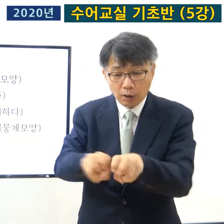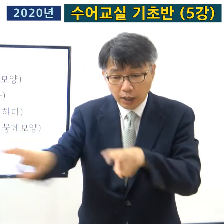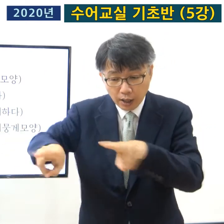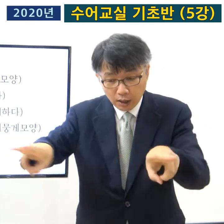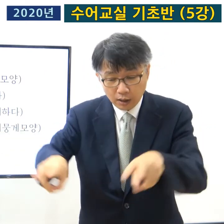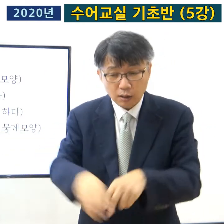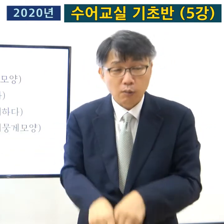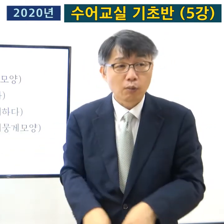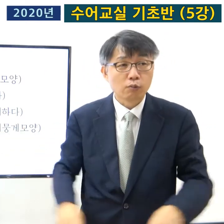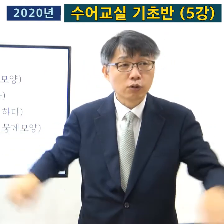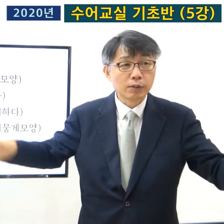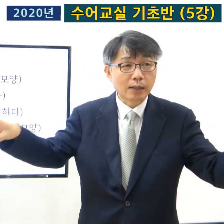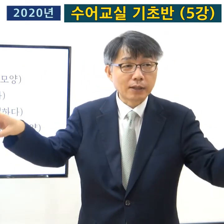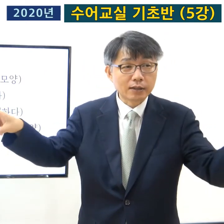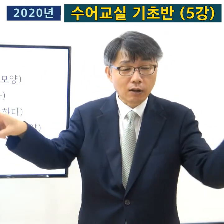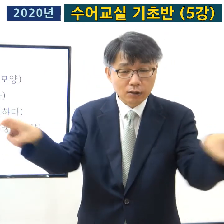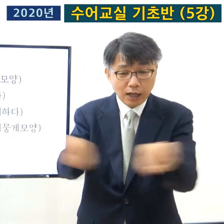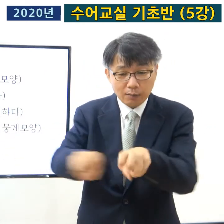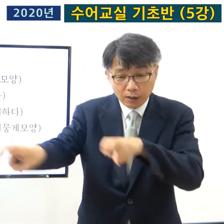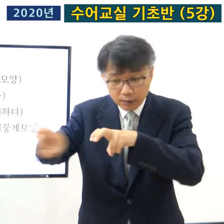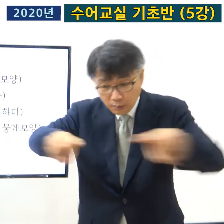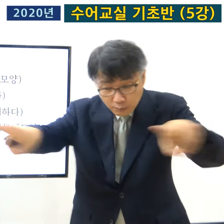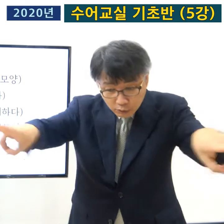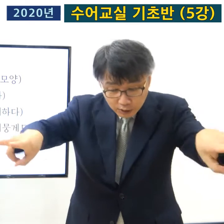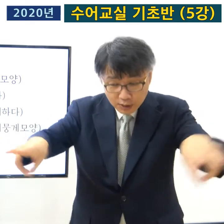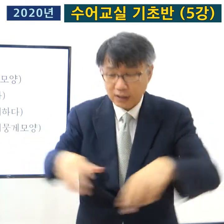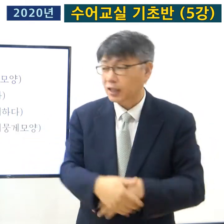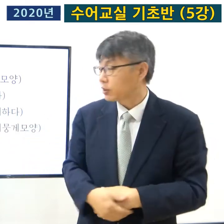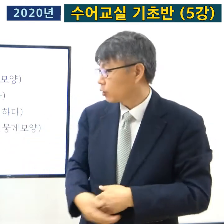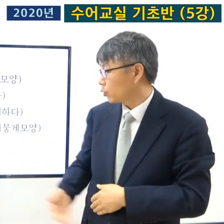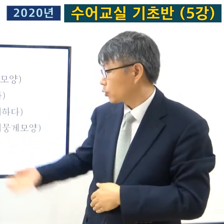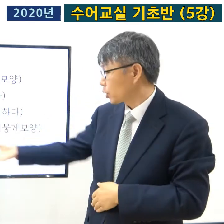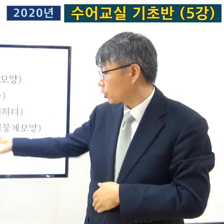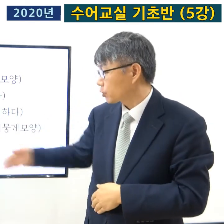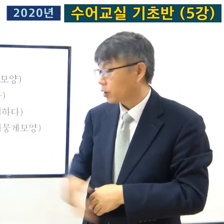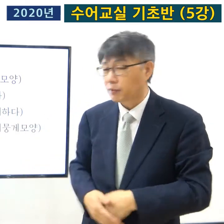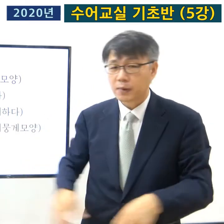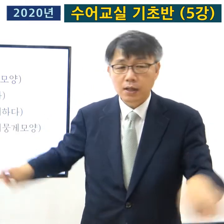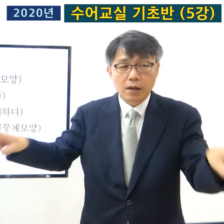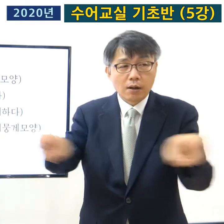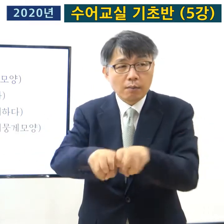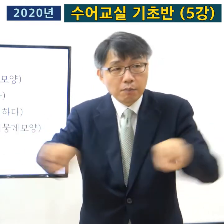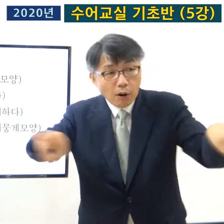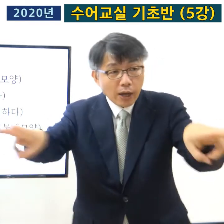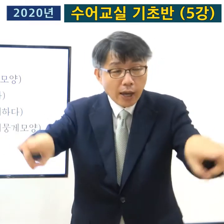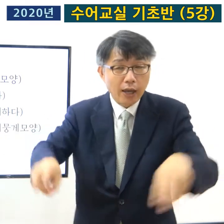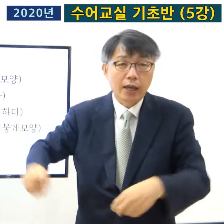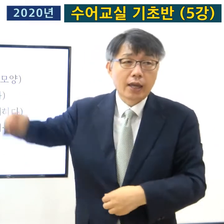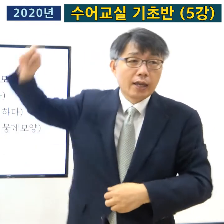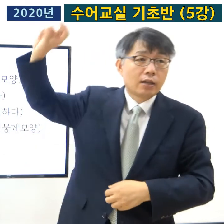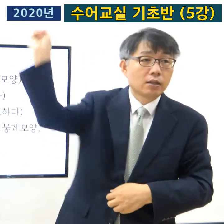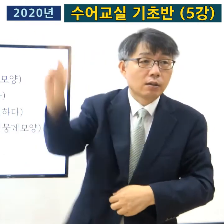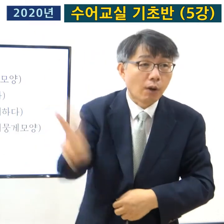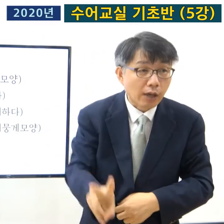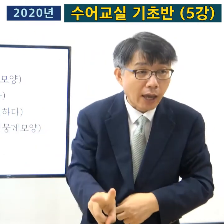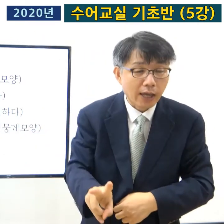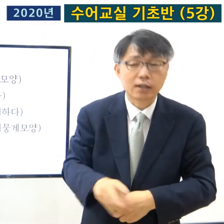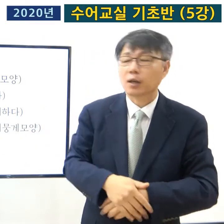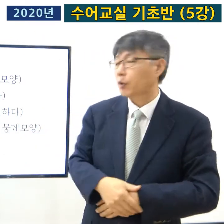번개. 구름이 딱 만나서 딱 하면 나가죠. 그런 것처럼 번개 이렇게 표현해